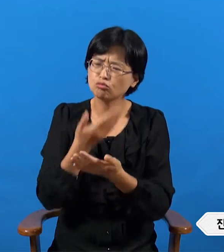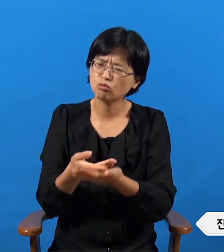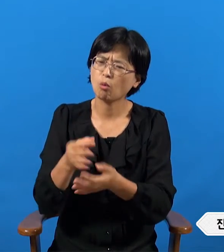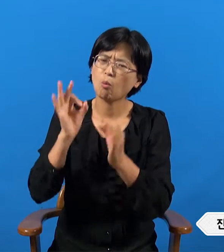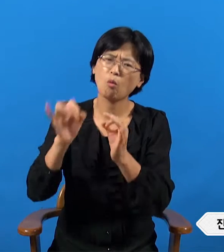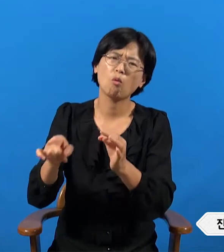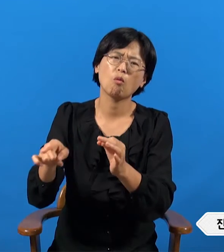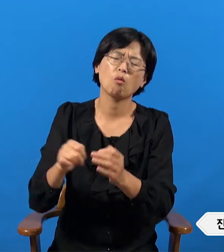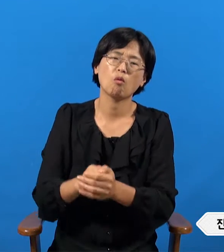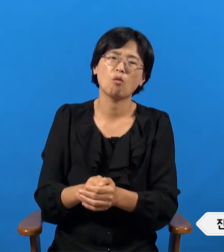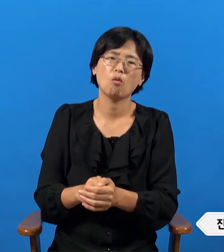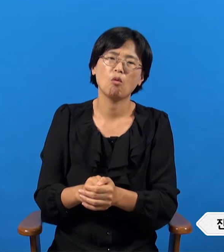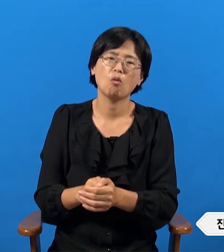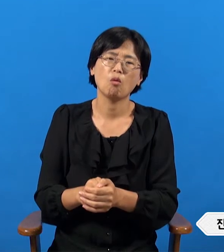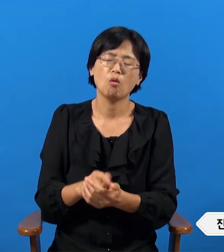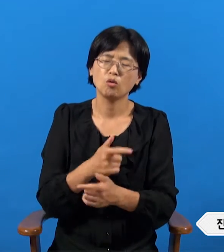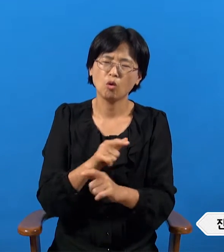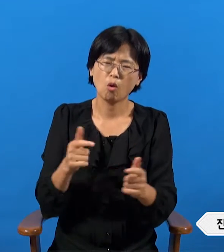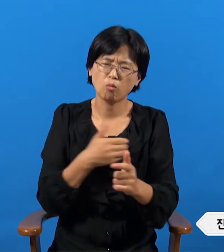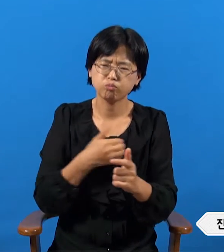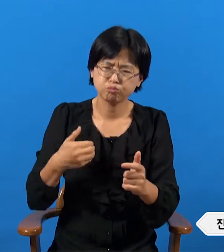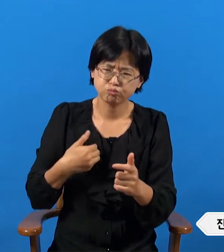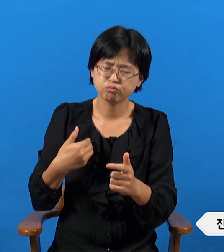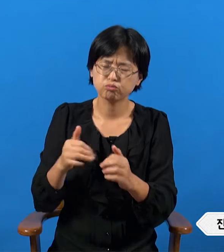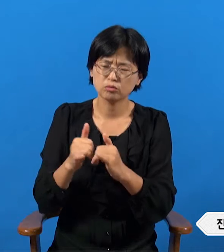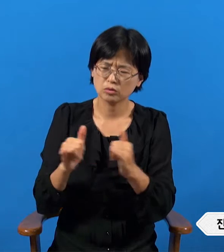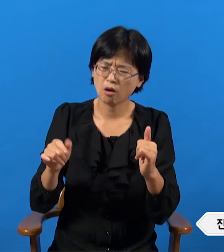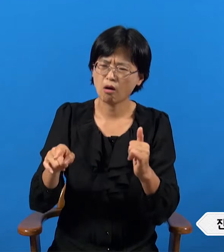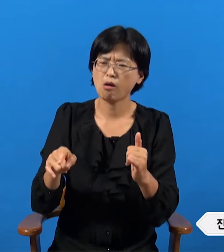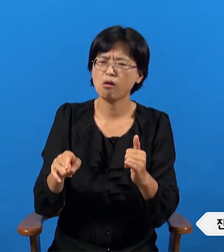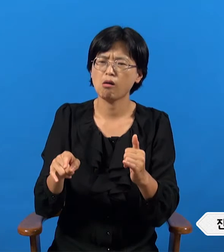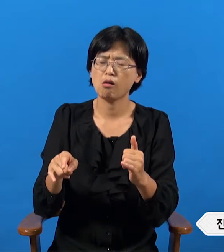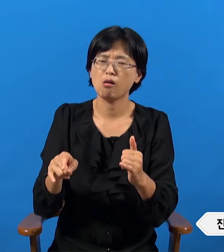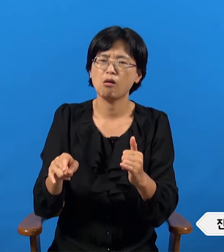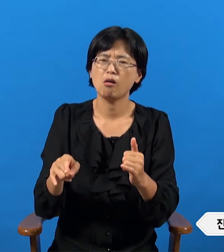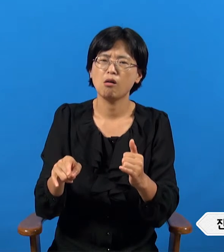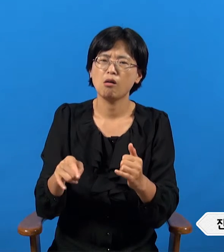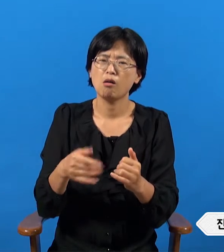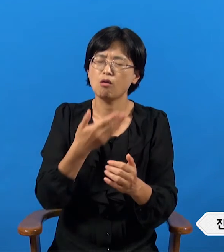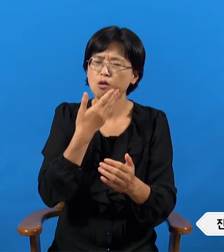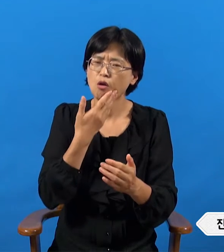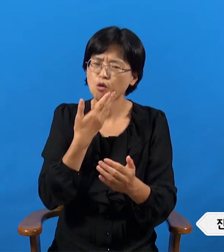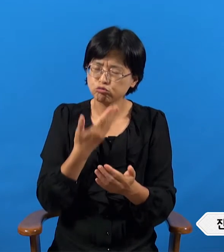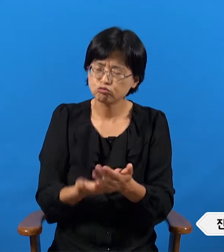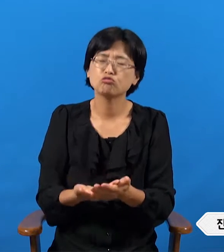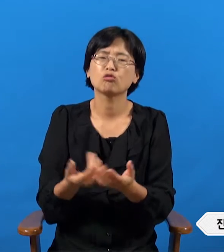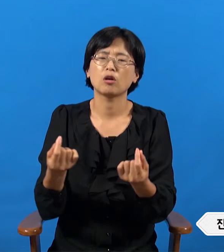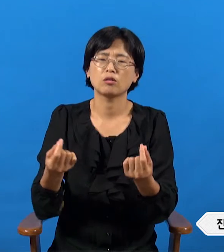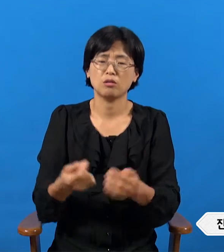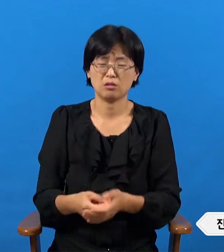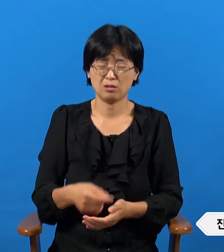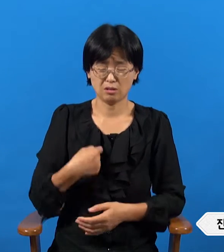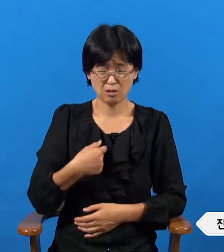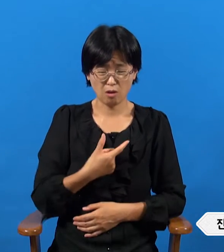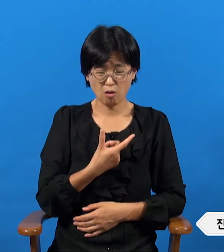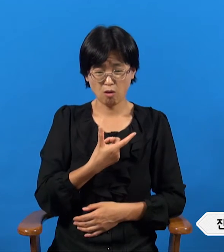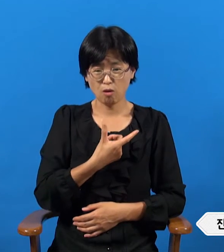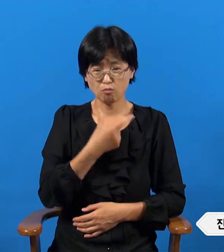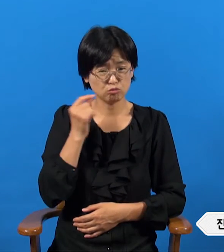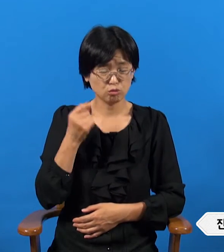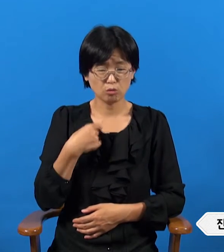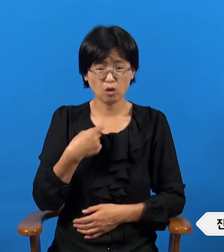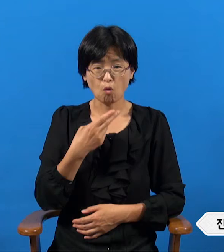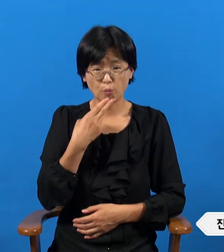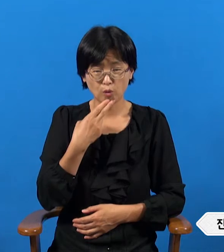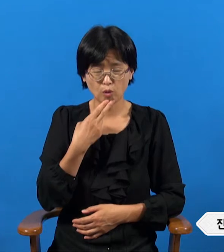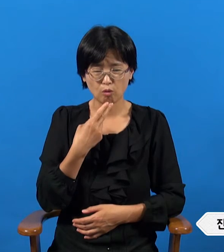누리는 자는 더 가치 있는 것처럼 보입니다. 그렇지 못한 나는 실패자입니다. 그렇지 못한 나는 패배자입니다.